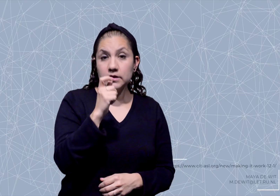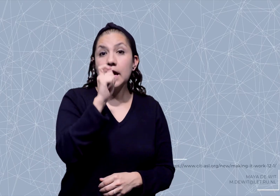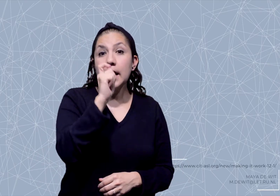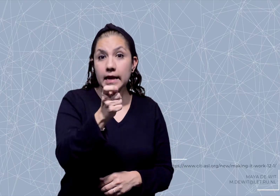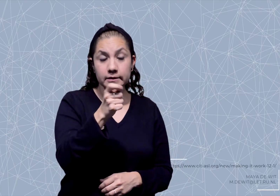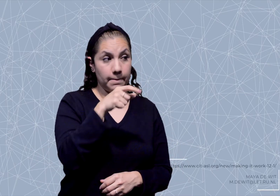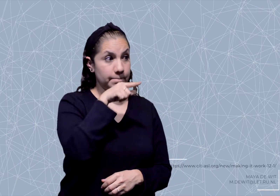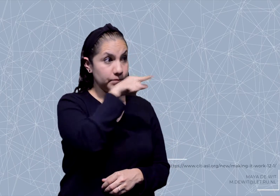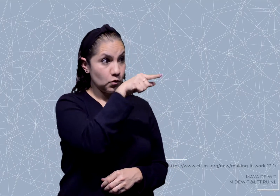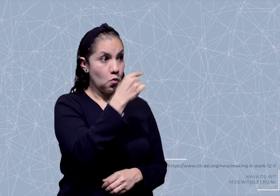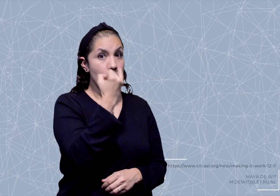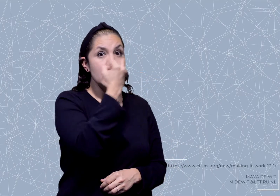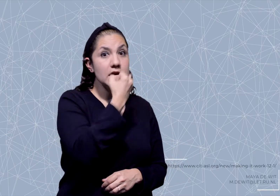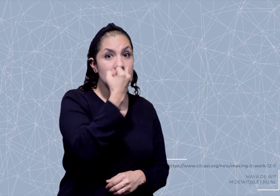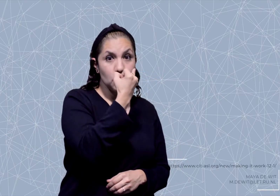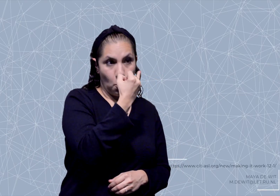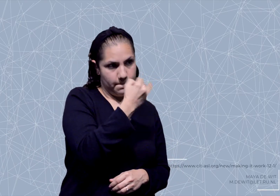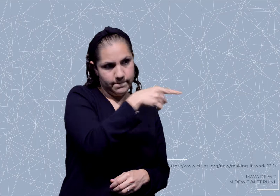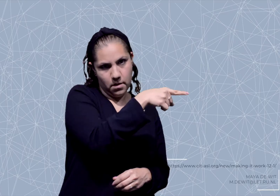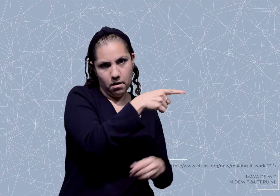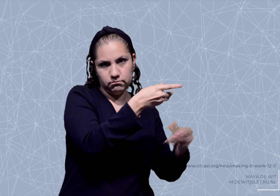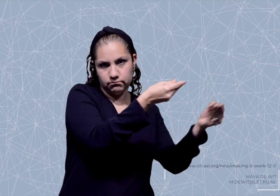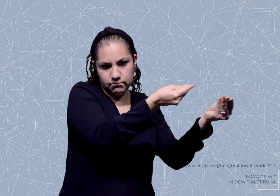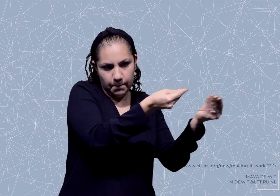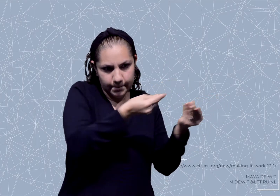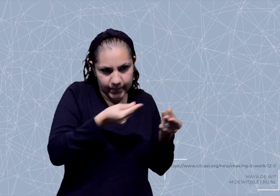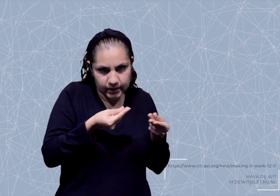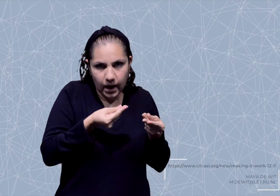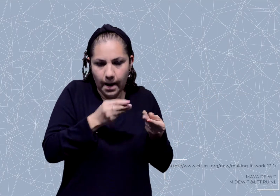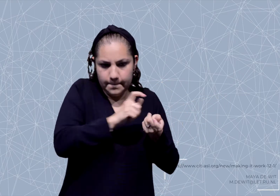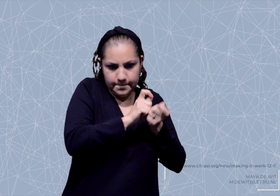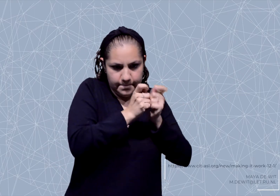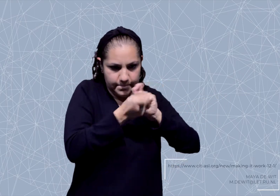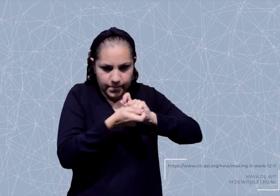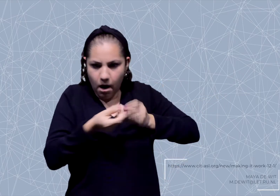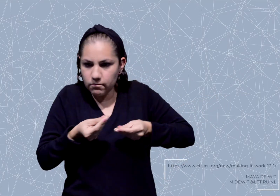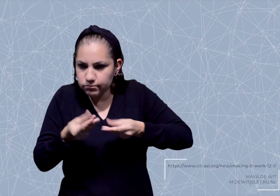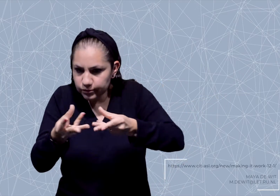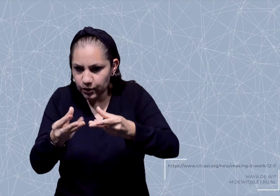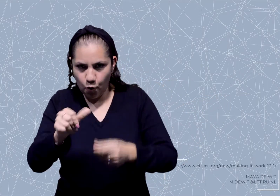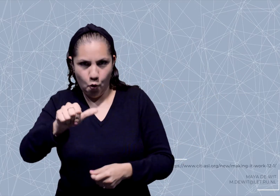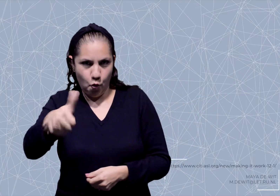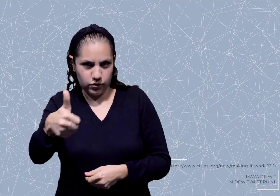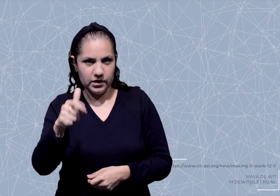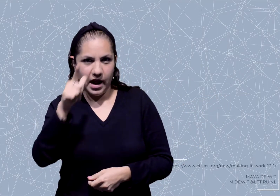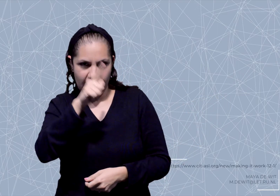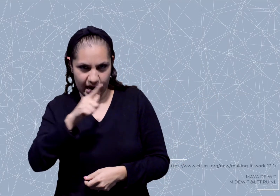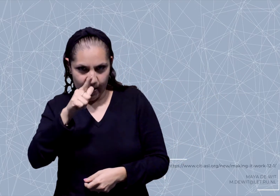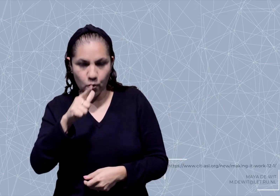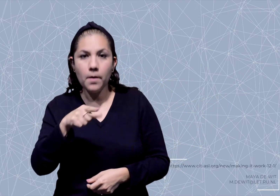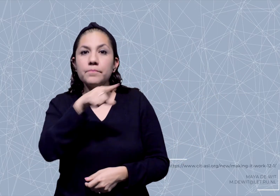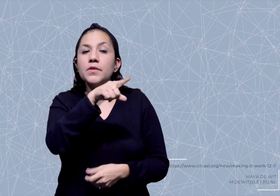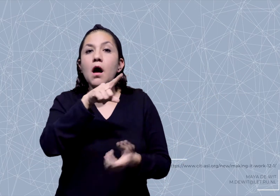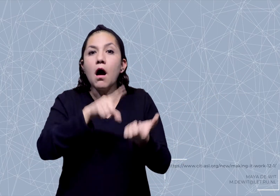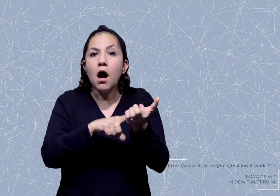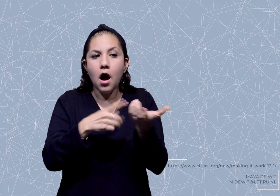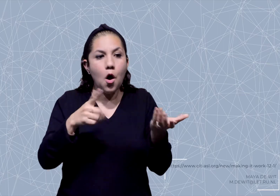La interpretación de conferencias es trasladar un mensaje oral a otra lengua, y esta se practica en